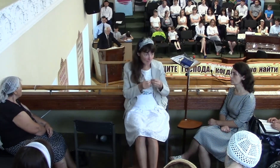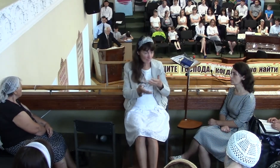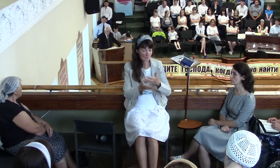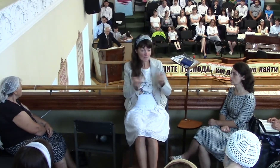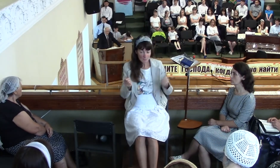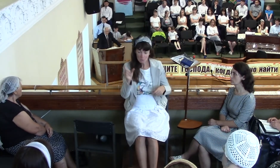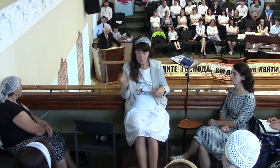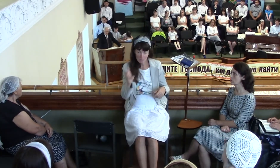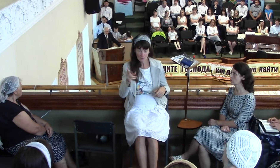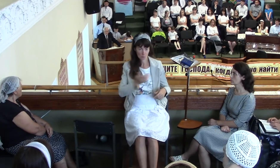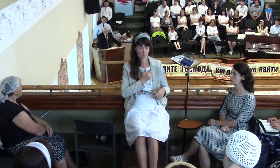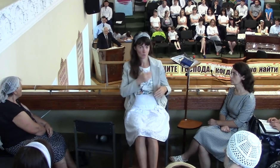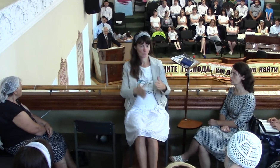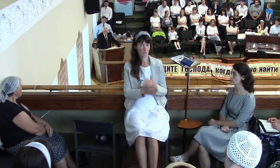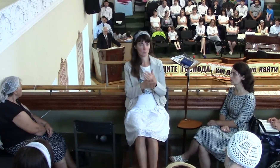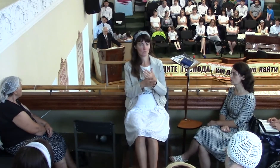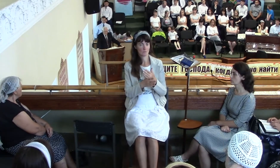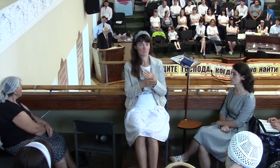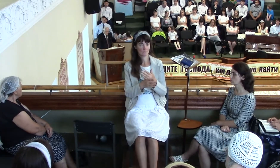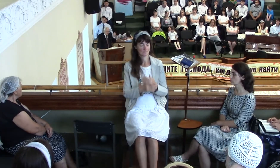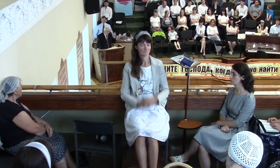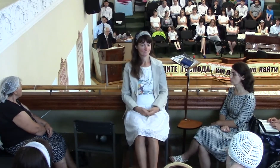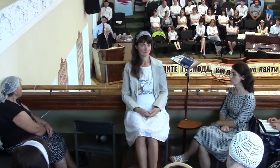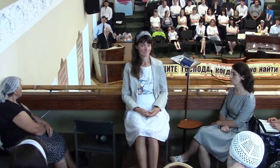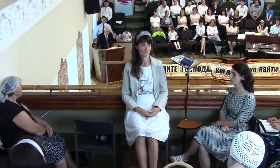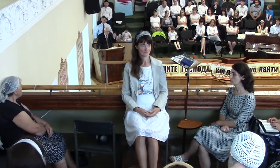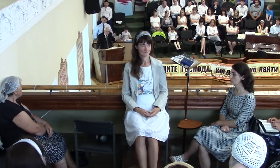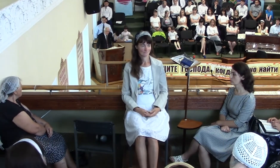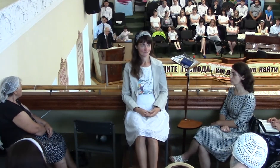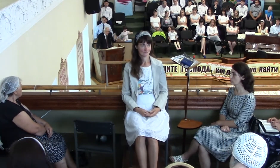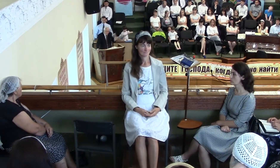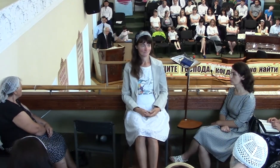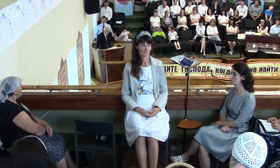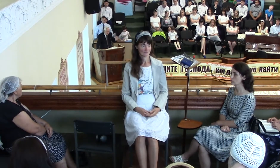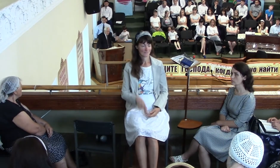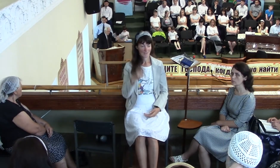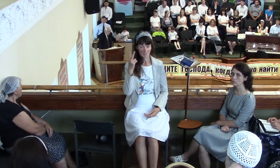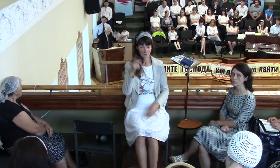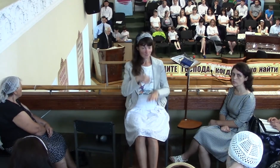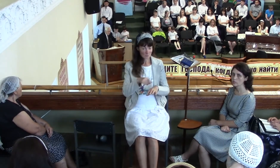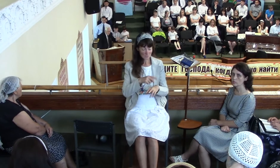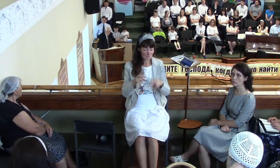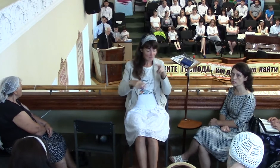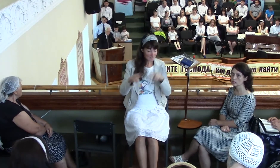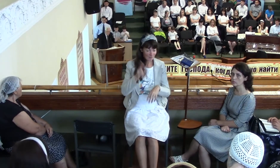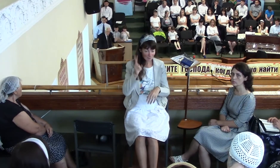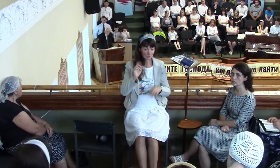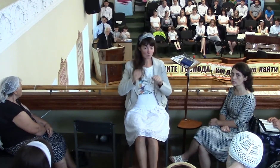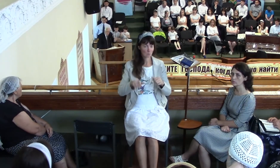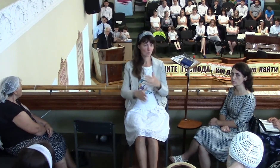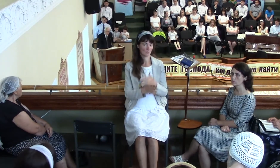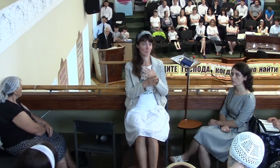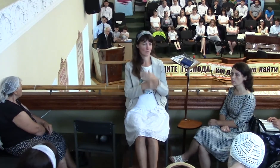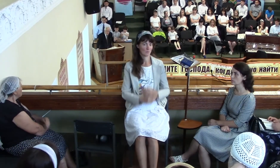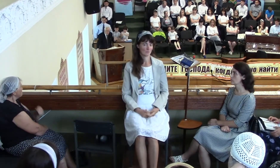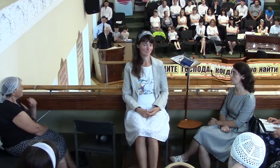сказать, как сказал Исаия, после того, когда уголь коснулся его уст, и Бог сказал,